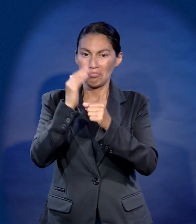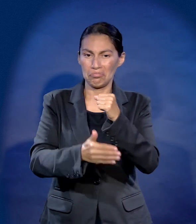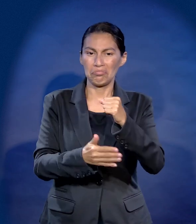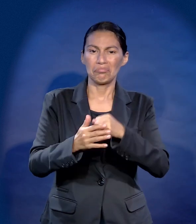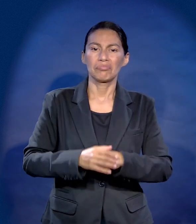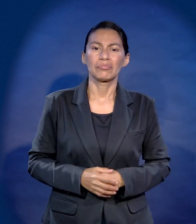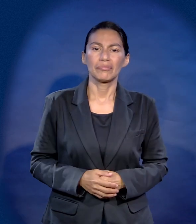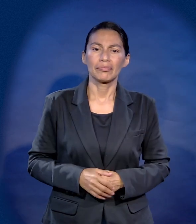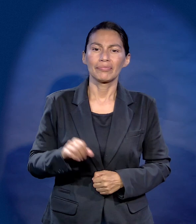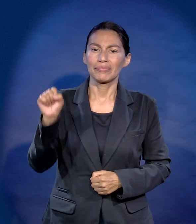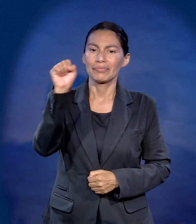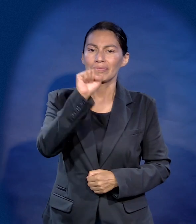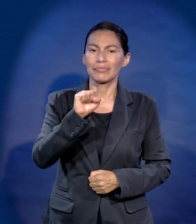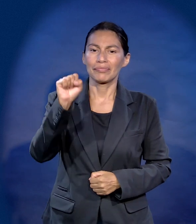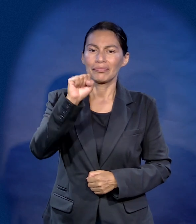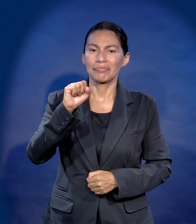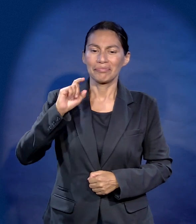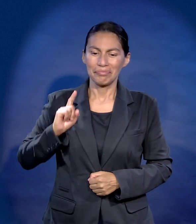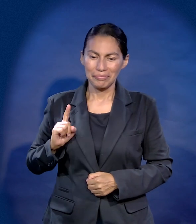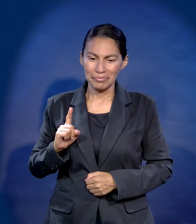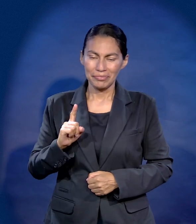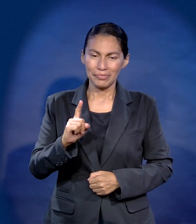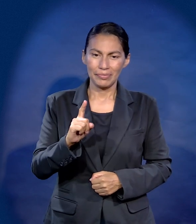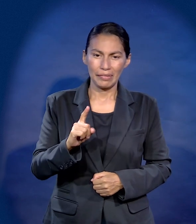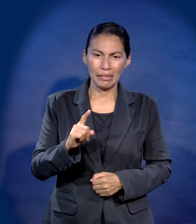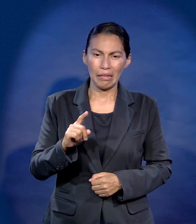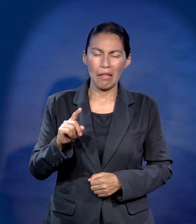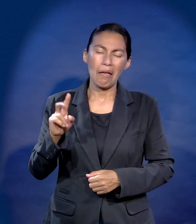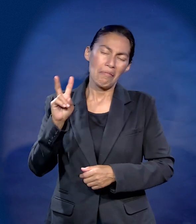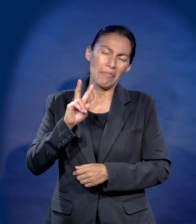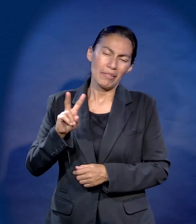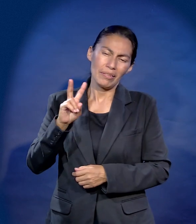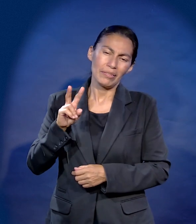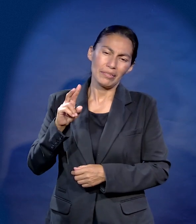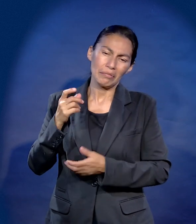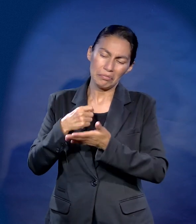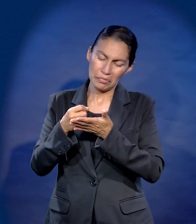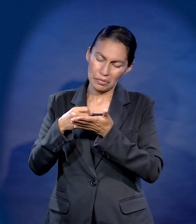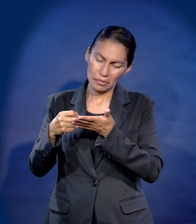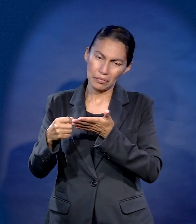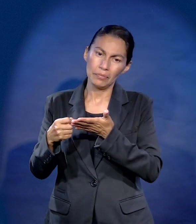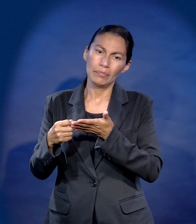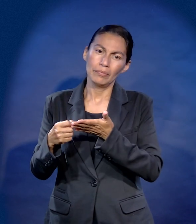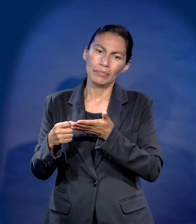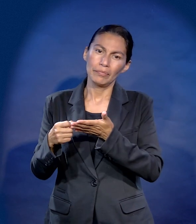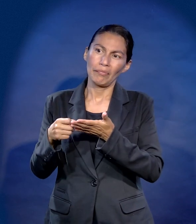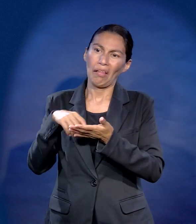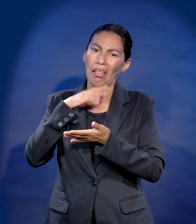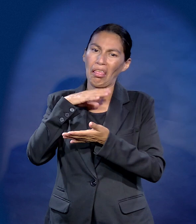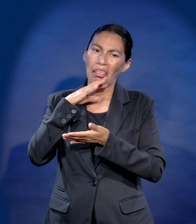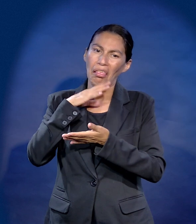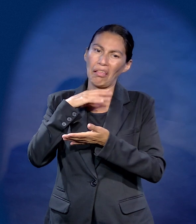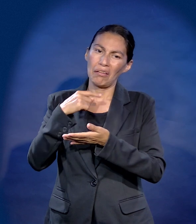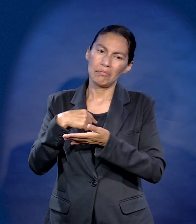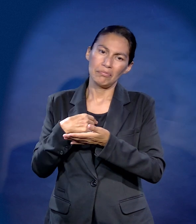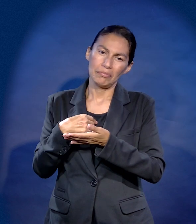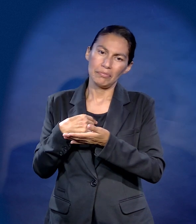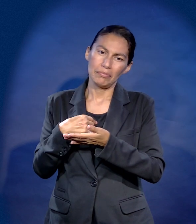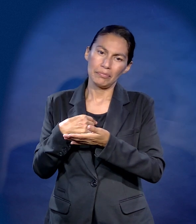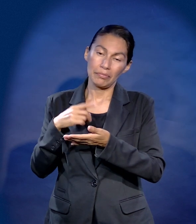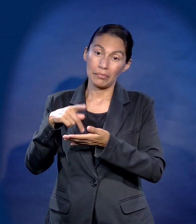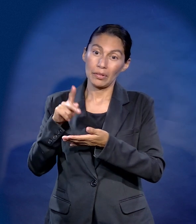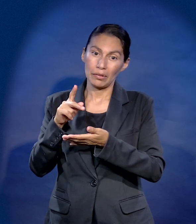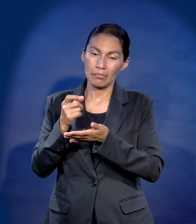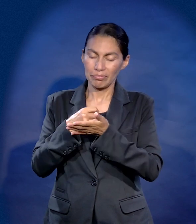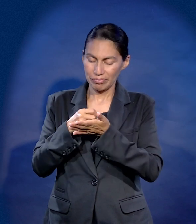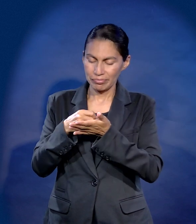la discusión. Y el sábado vine, me inscribí desde el viernes. De hecho, casi